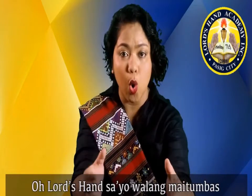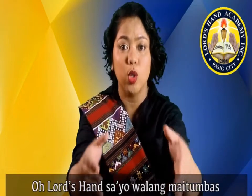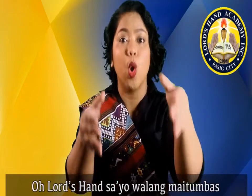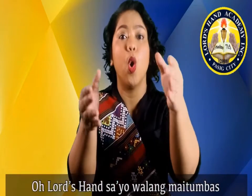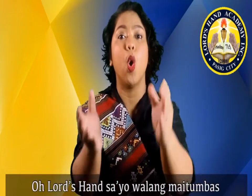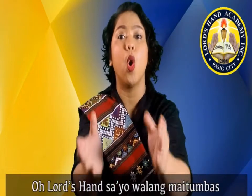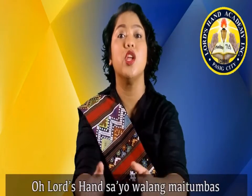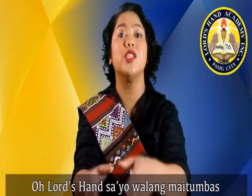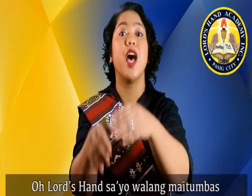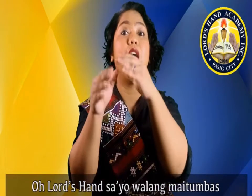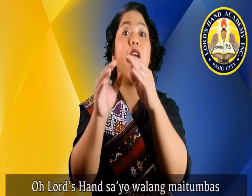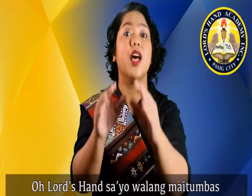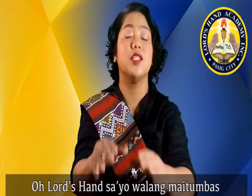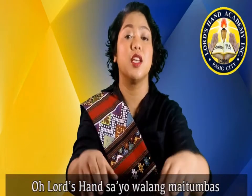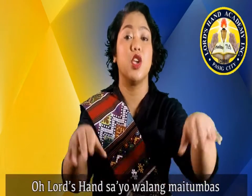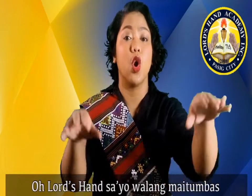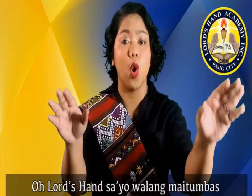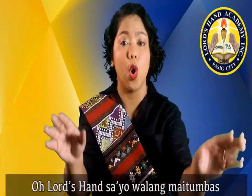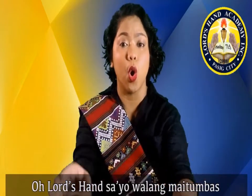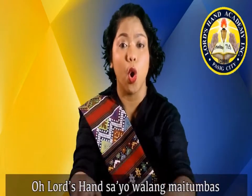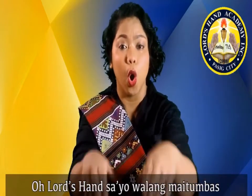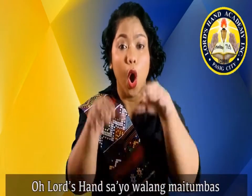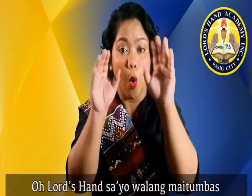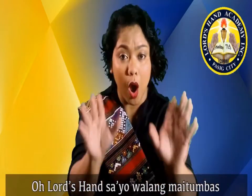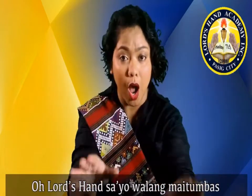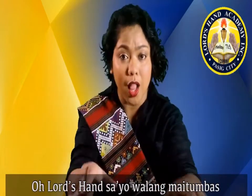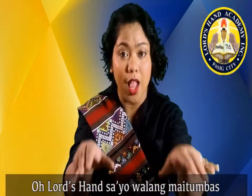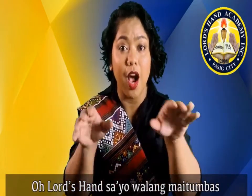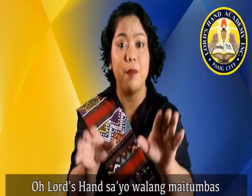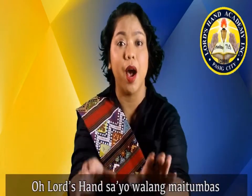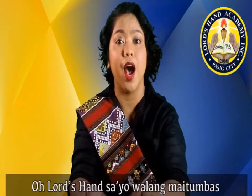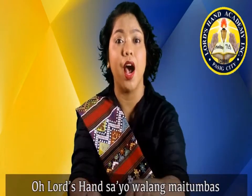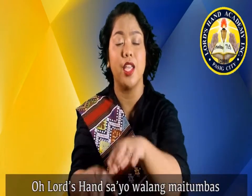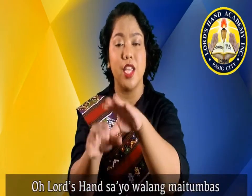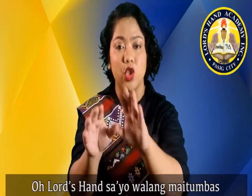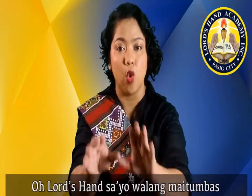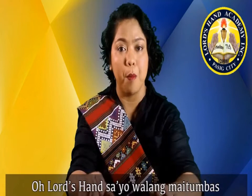O Lord's hand sa'yo, walang